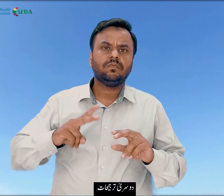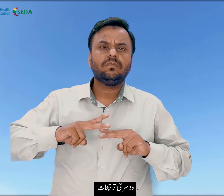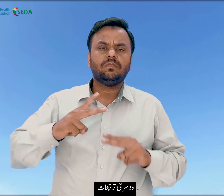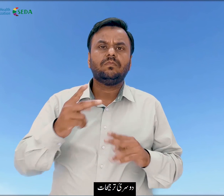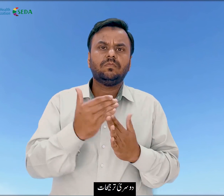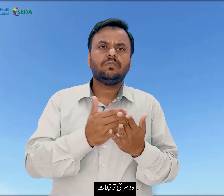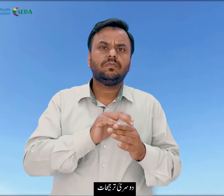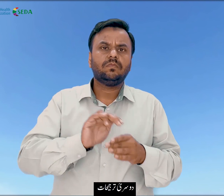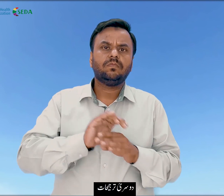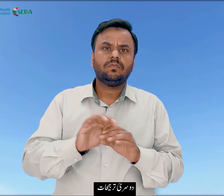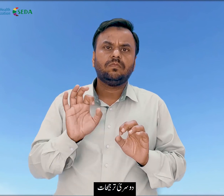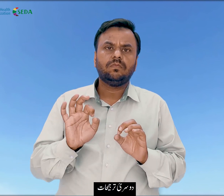دوسرے ترجیحات۔